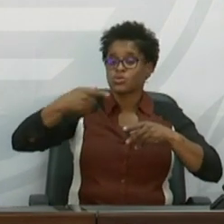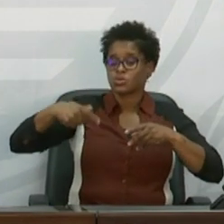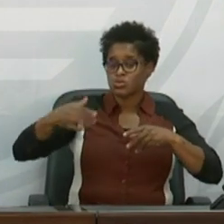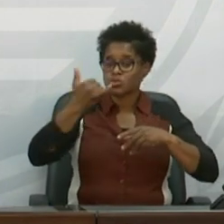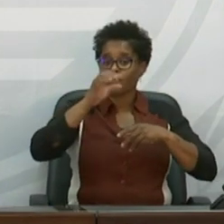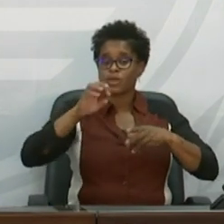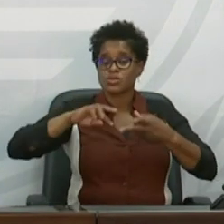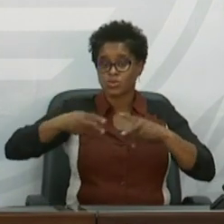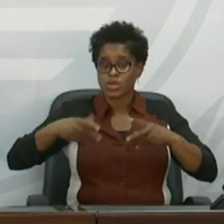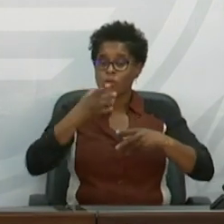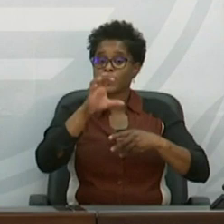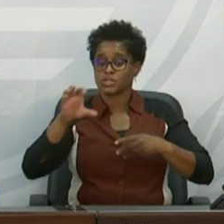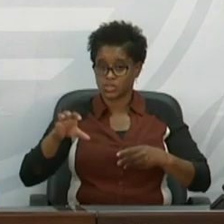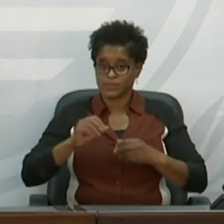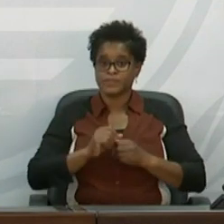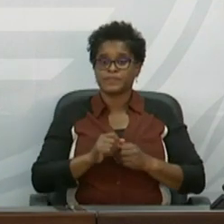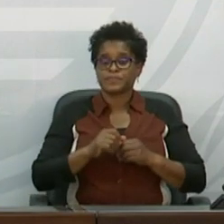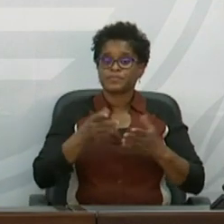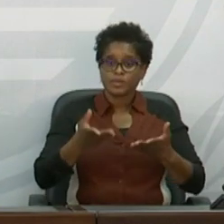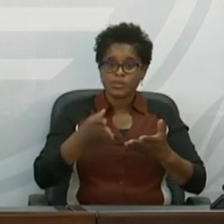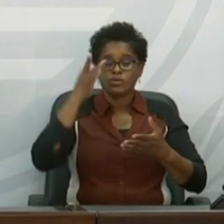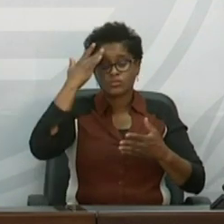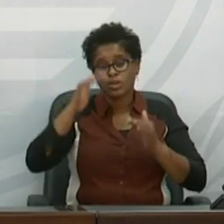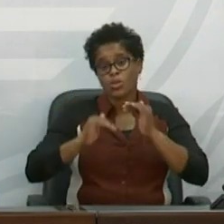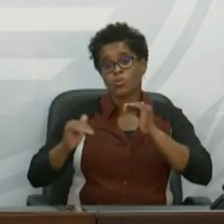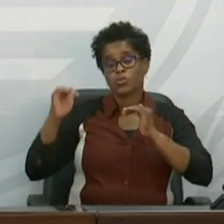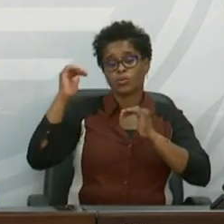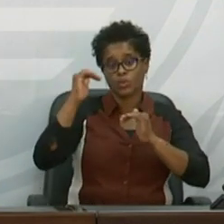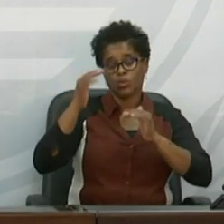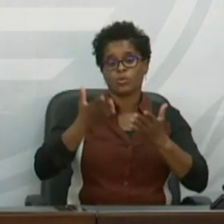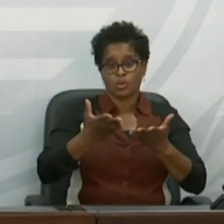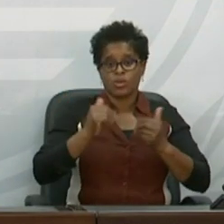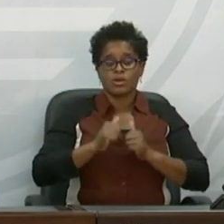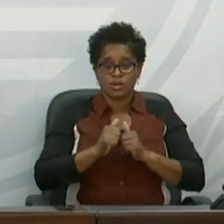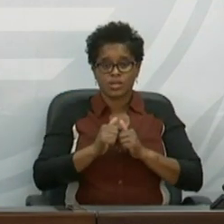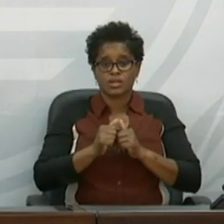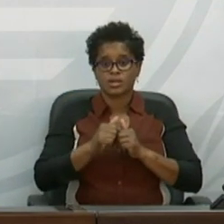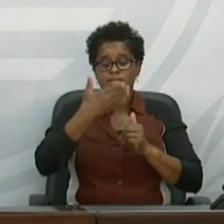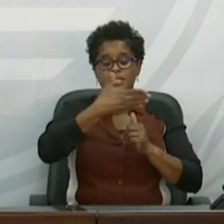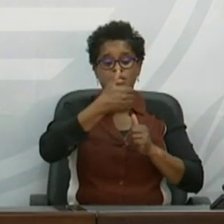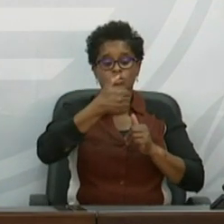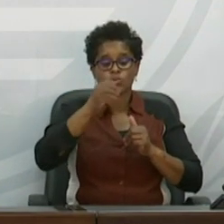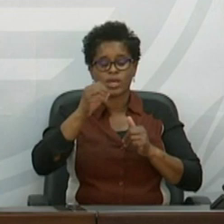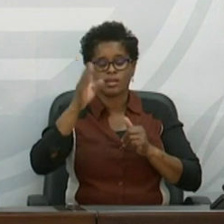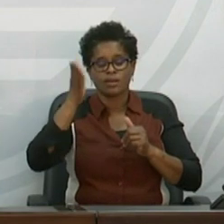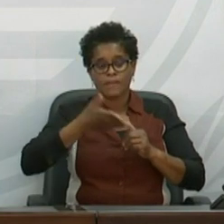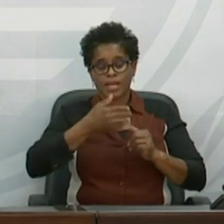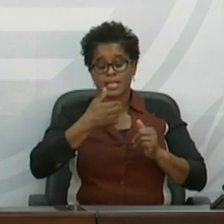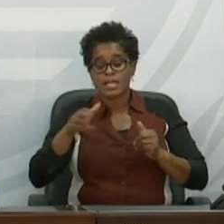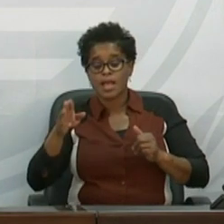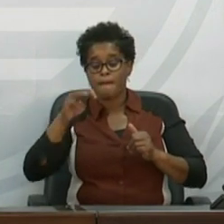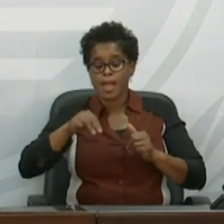20 concelhos do país, a taxa é superior a 150 por 100 mil habitantes.